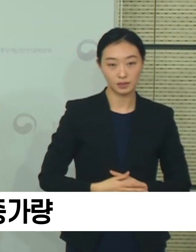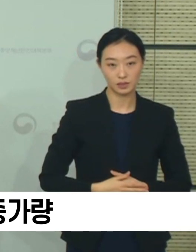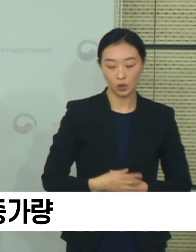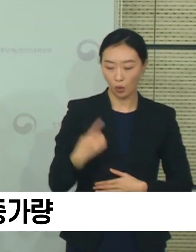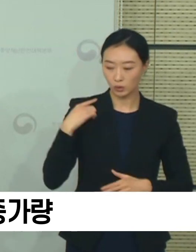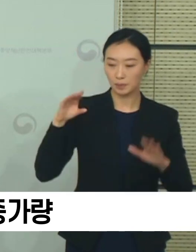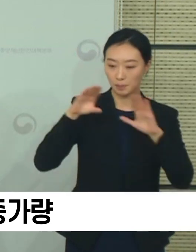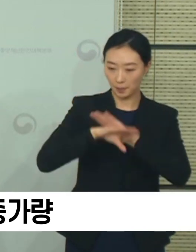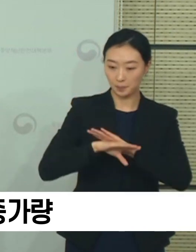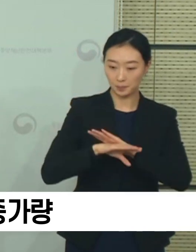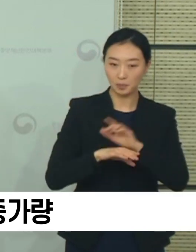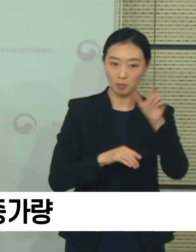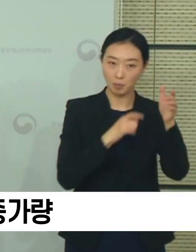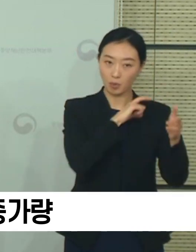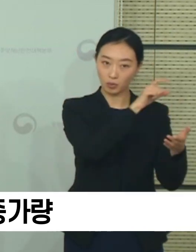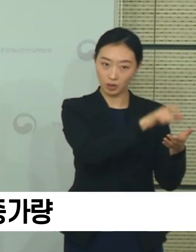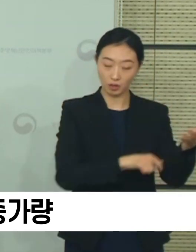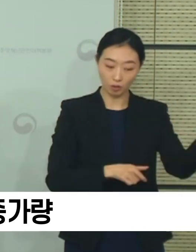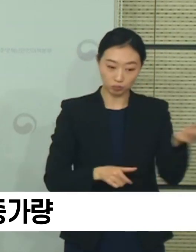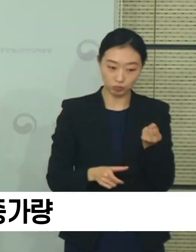밤에 확보된